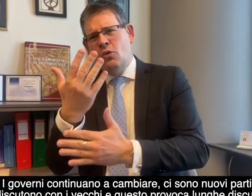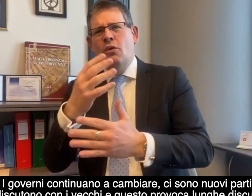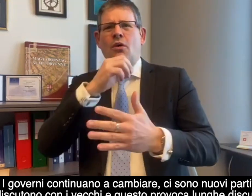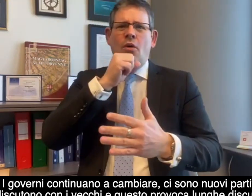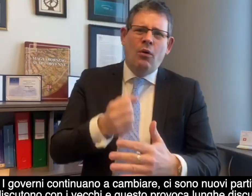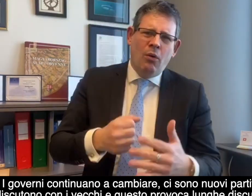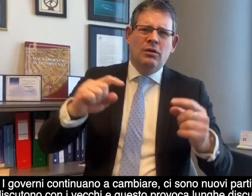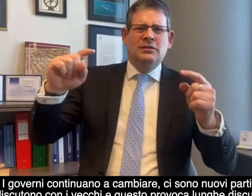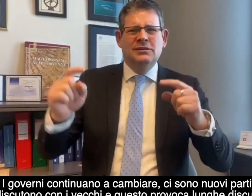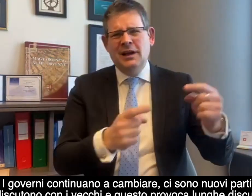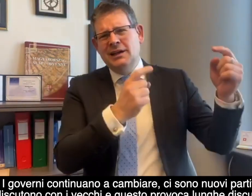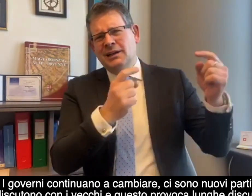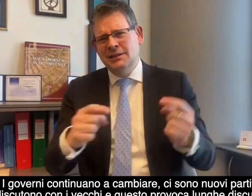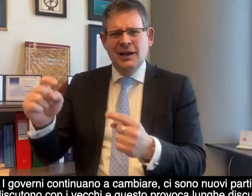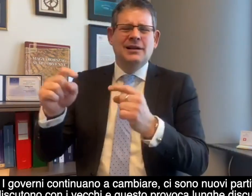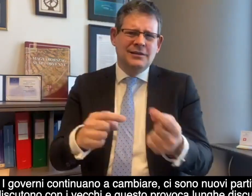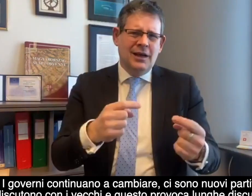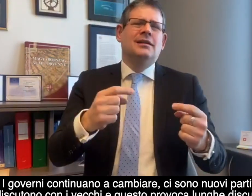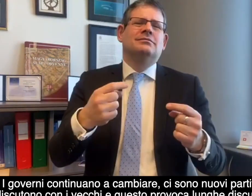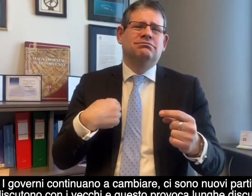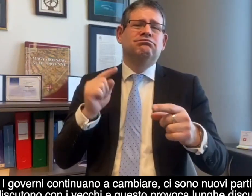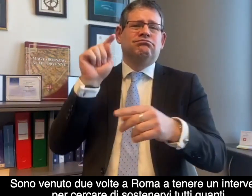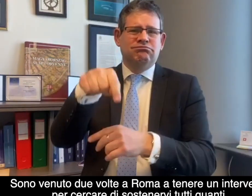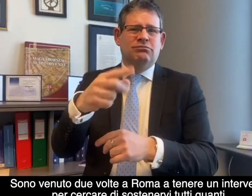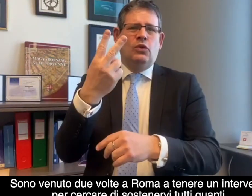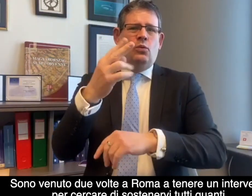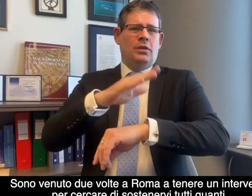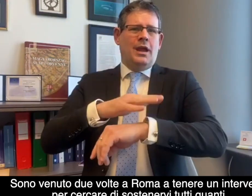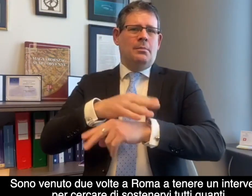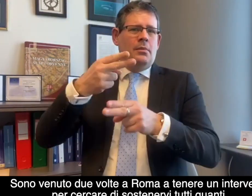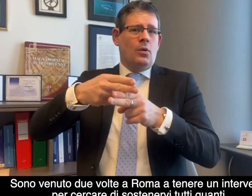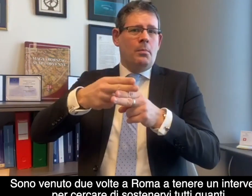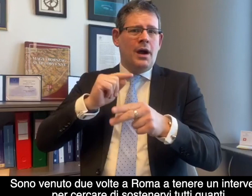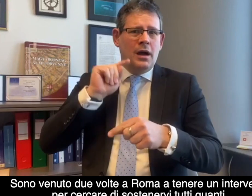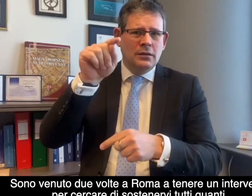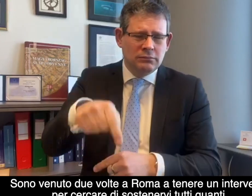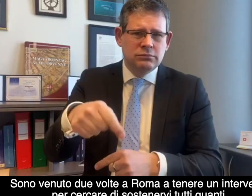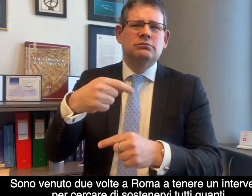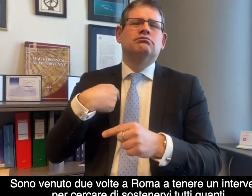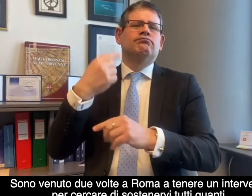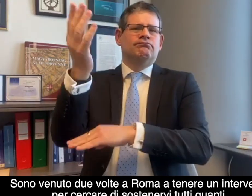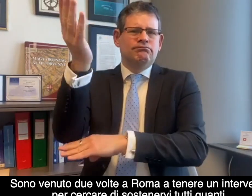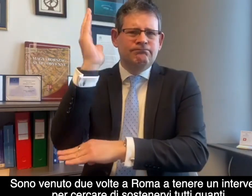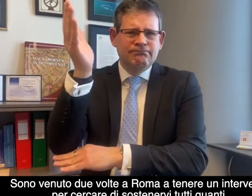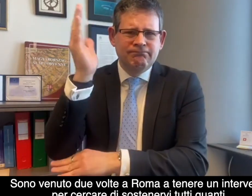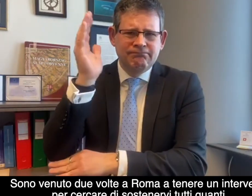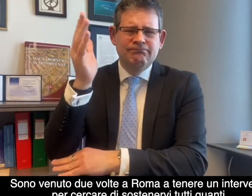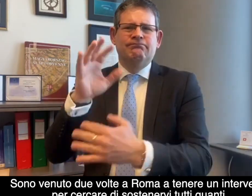sono nuovi partiti che discutono con i vecchi e questo provoca lunghe discussioni sono venuto a due volte a roma a tenere un intervento per cercare di